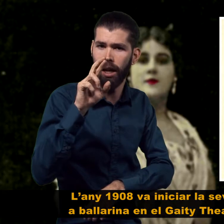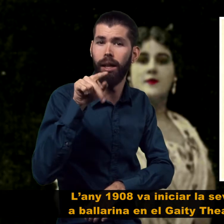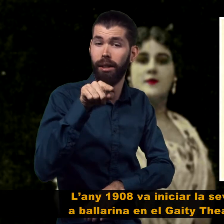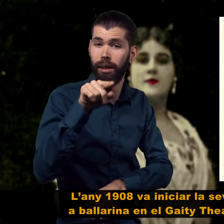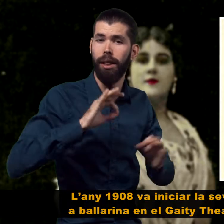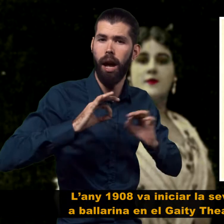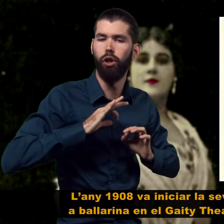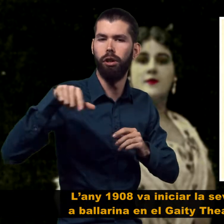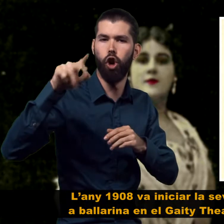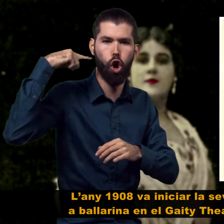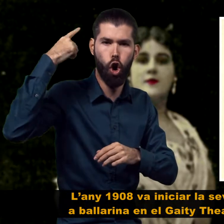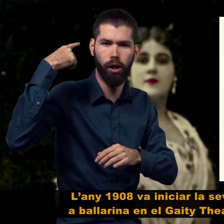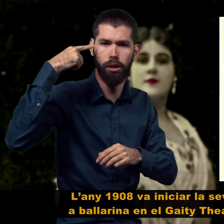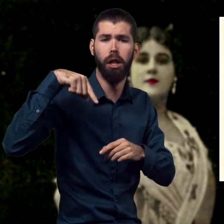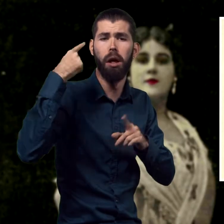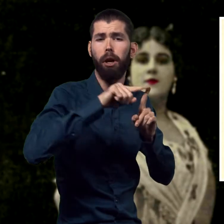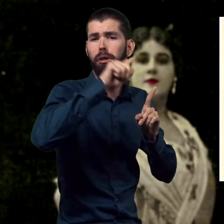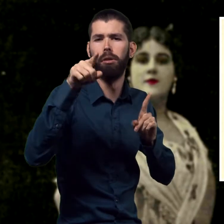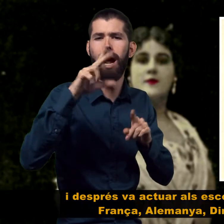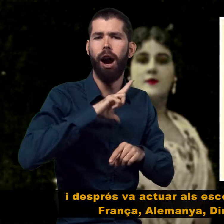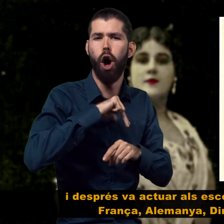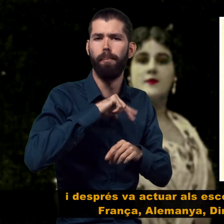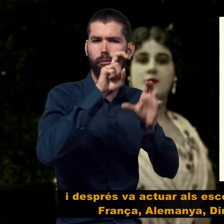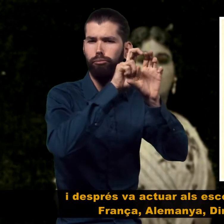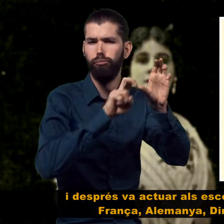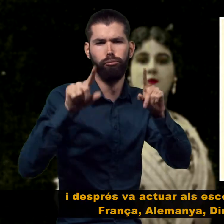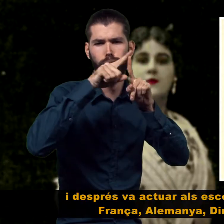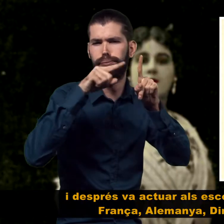Europa, França, Alemanya, Dinamarca, etc.